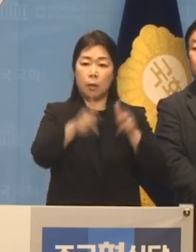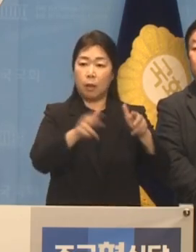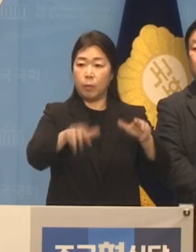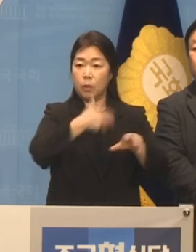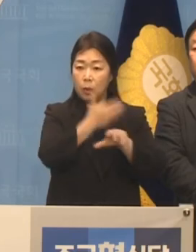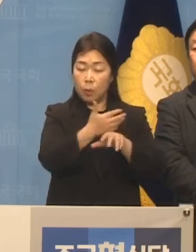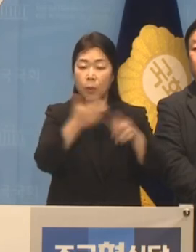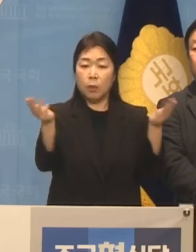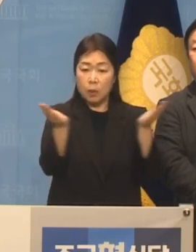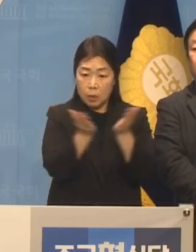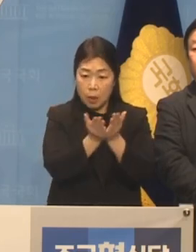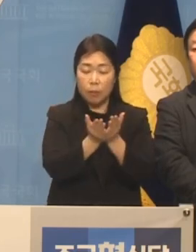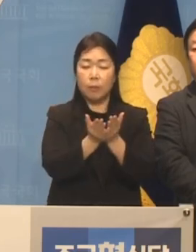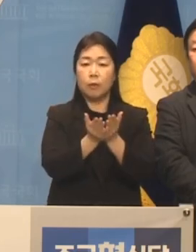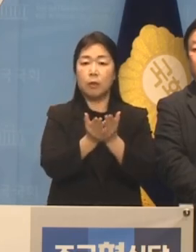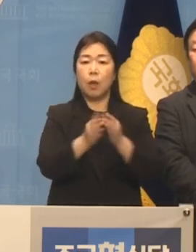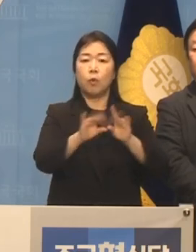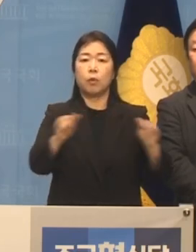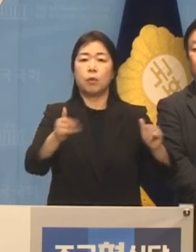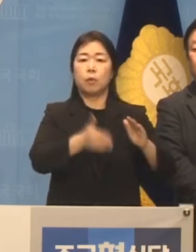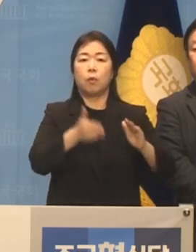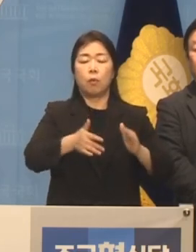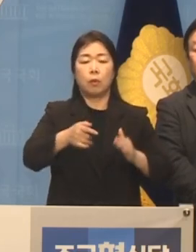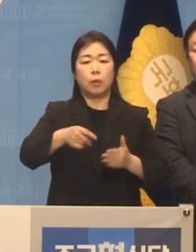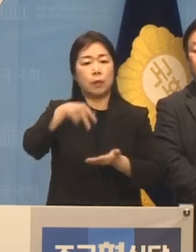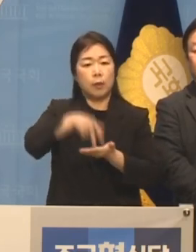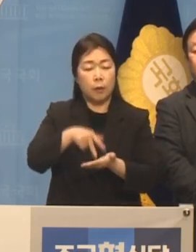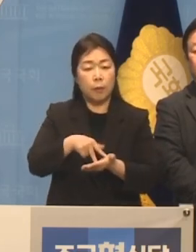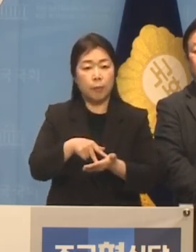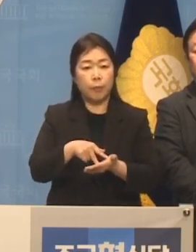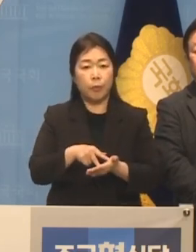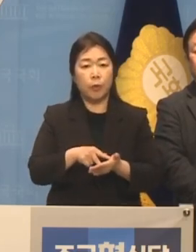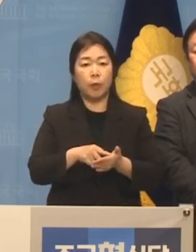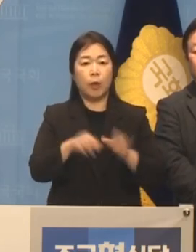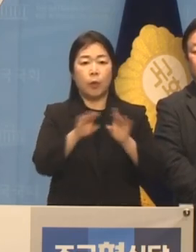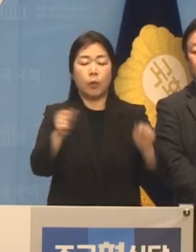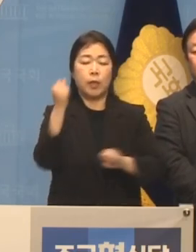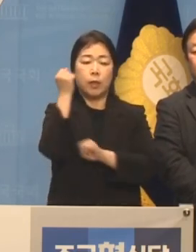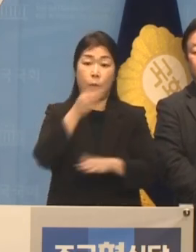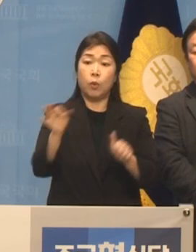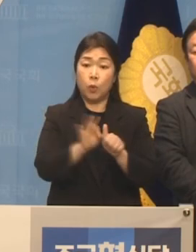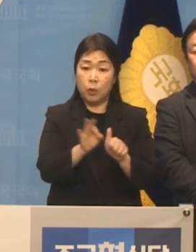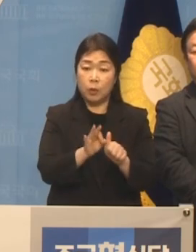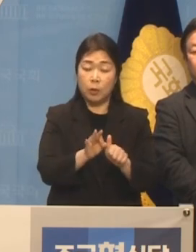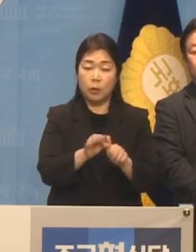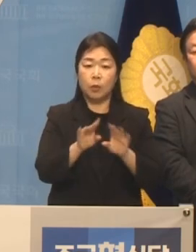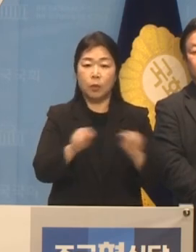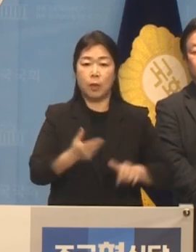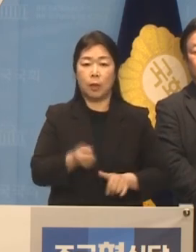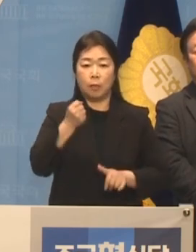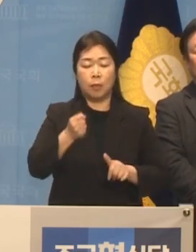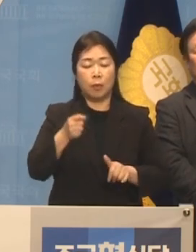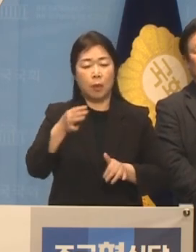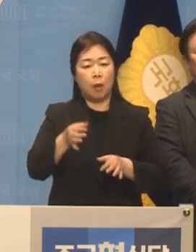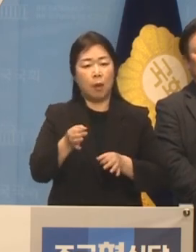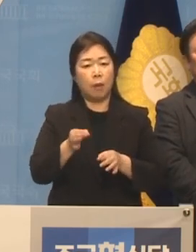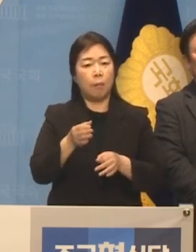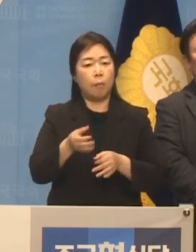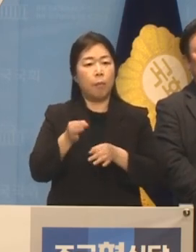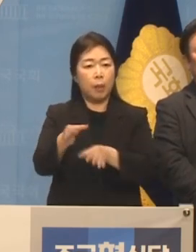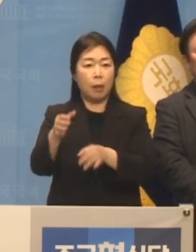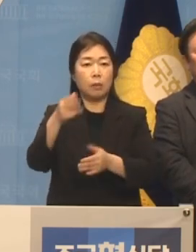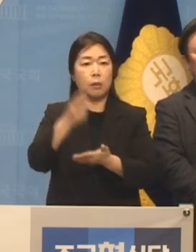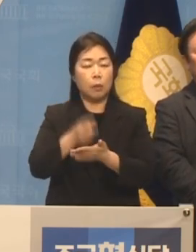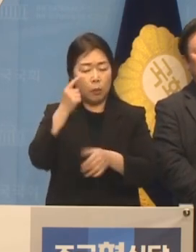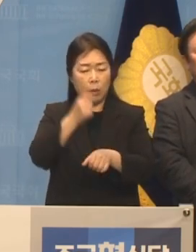부합하는 토지공 개념 구현 방안인 토지기본소득, 즉 토지배당제도 연구하여 한국